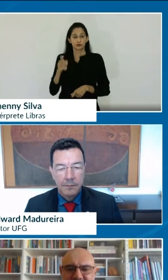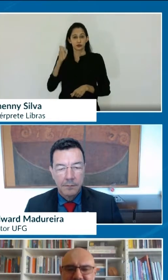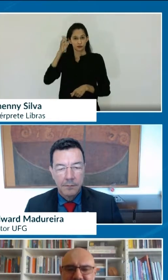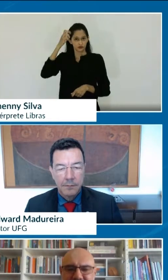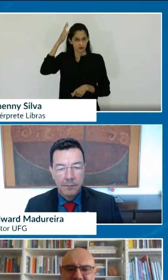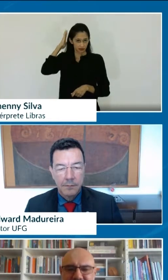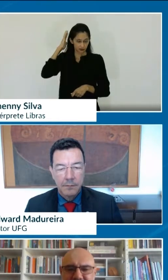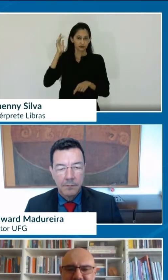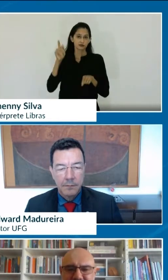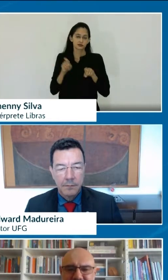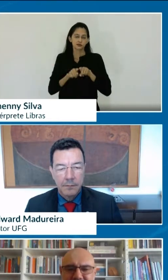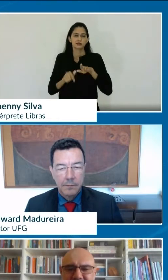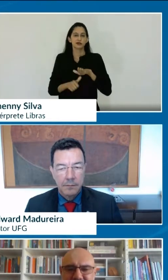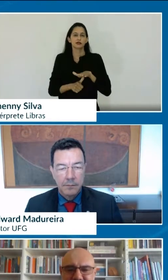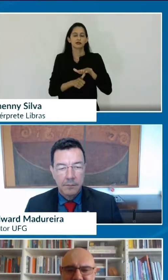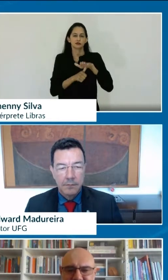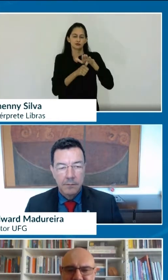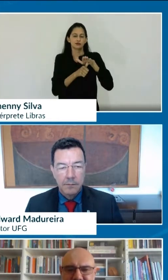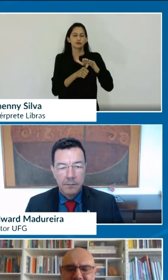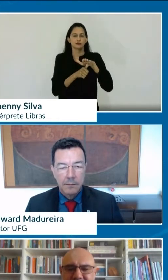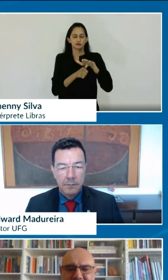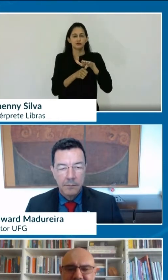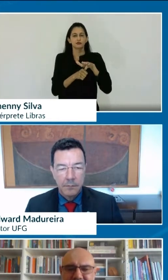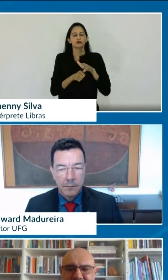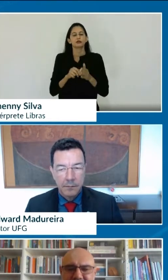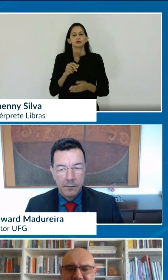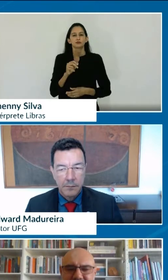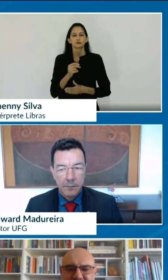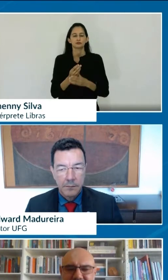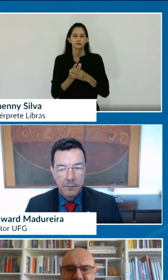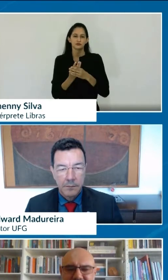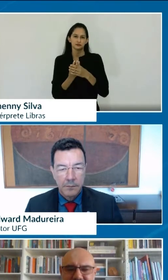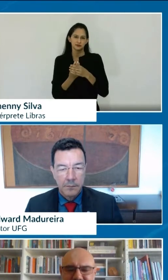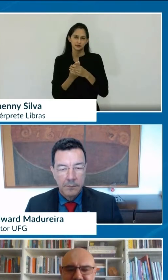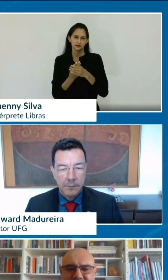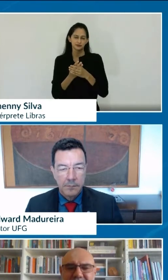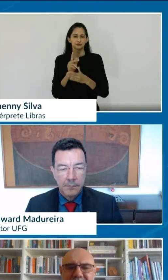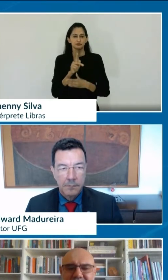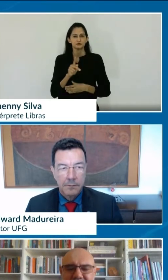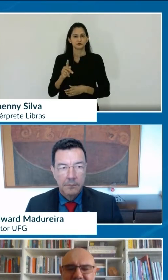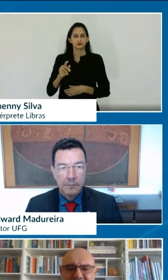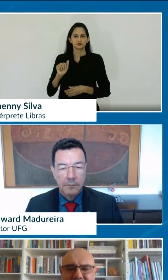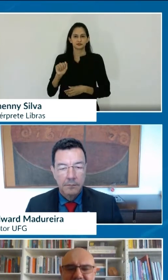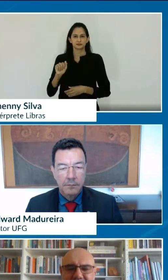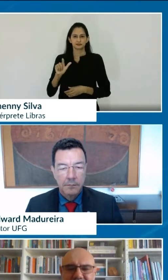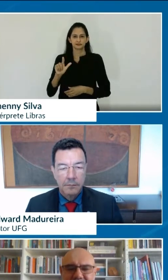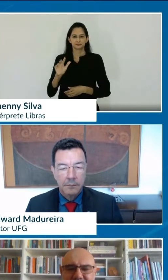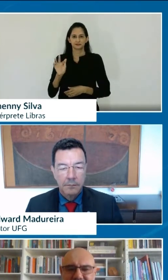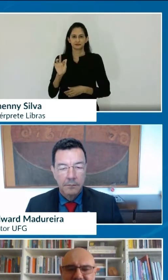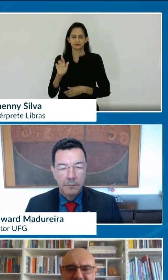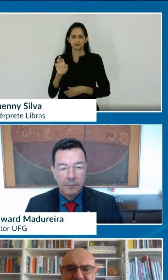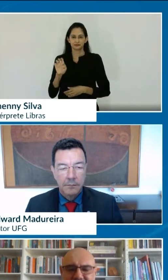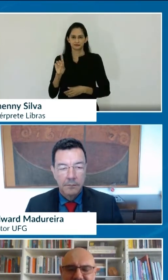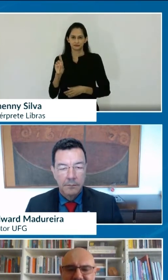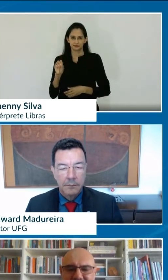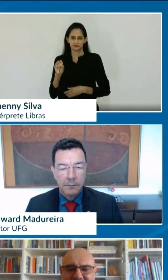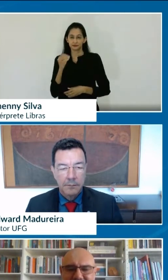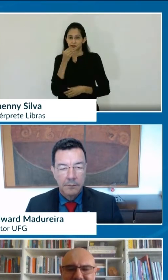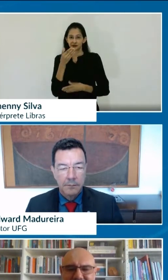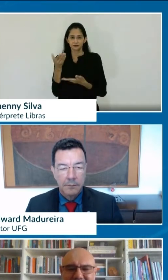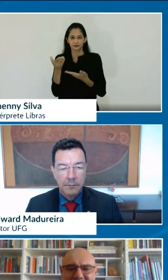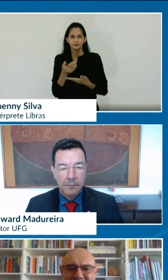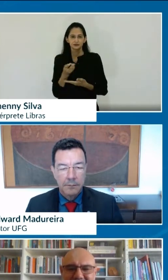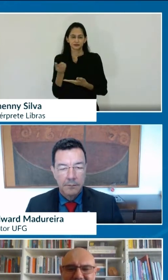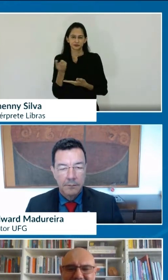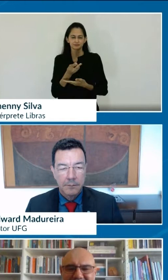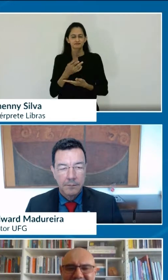da Universidade Federal de Pernambuco, professor Alfredo Gomes. Professores, sejam muito bem-vindos, é uma honra tê-los aqui